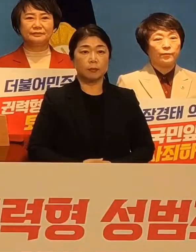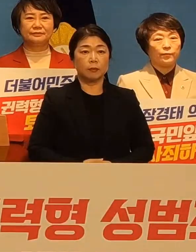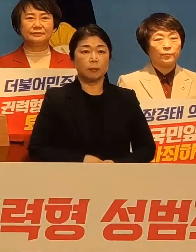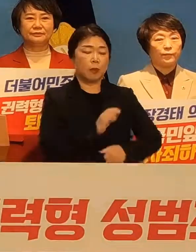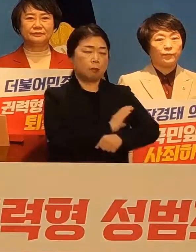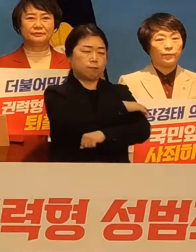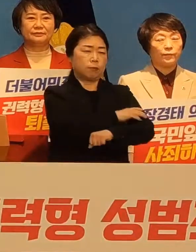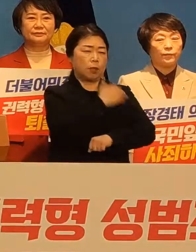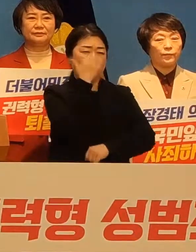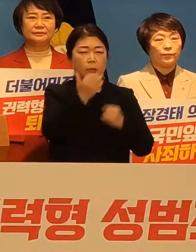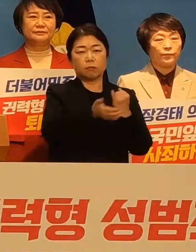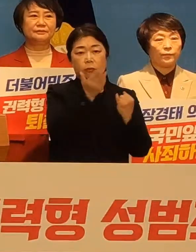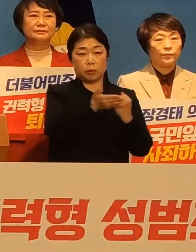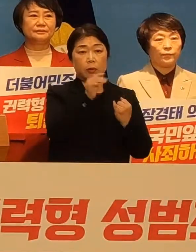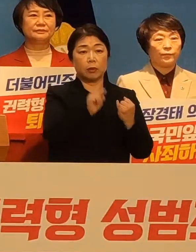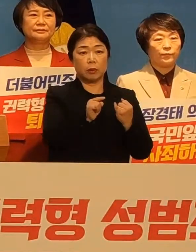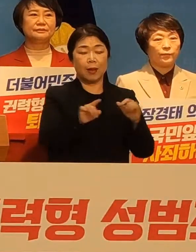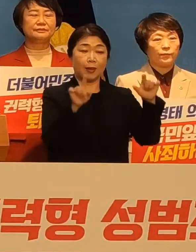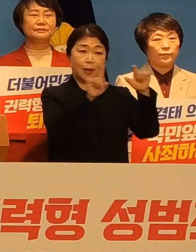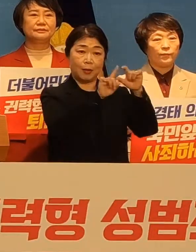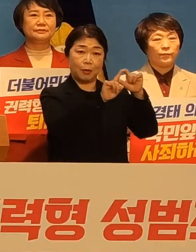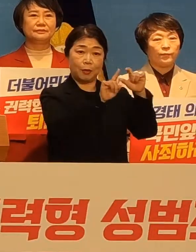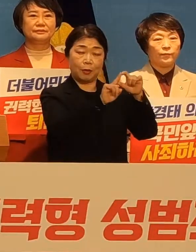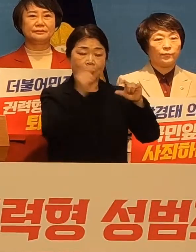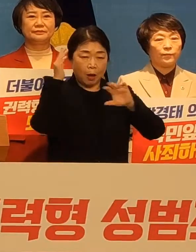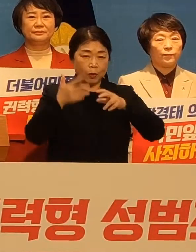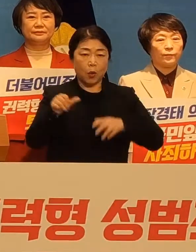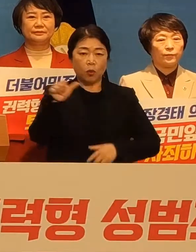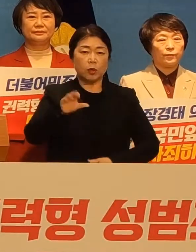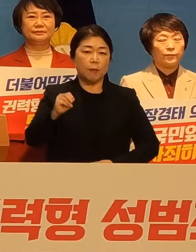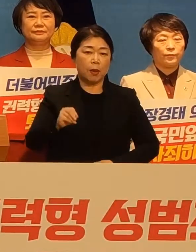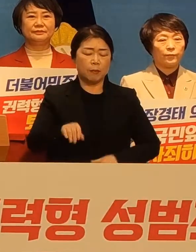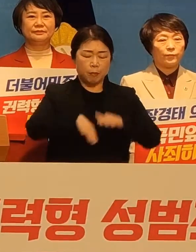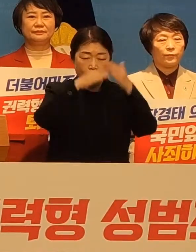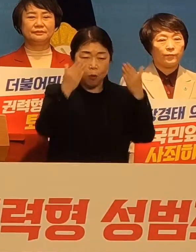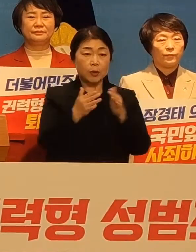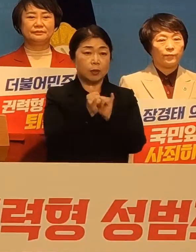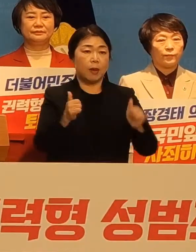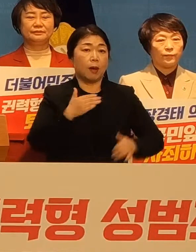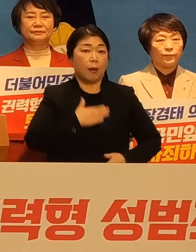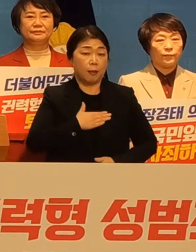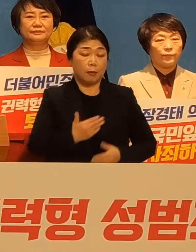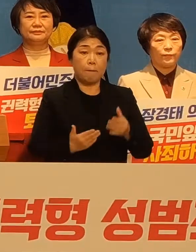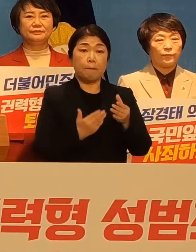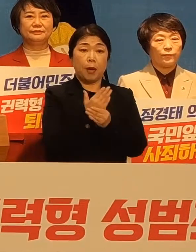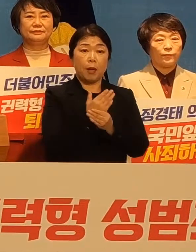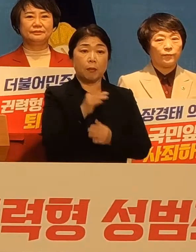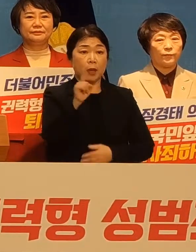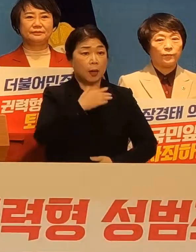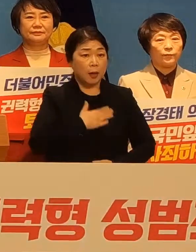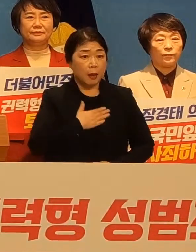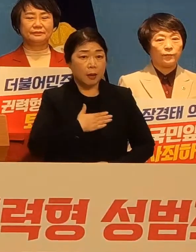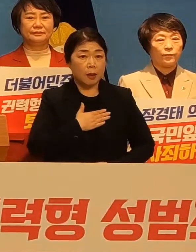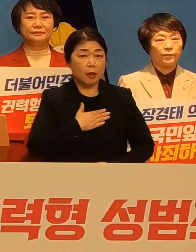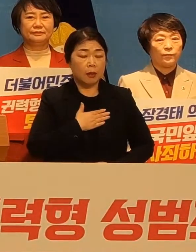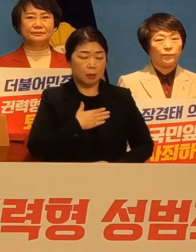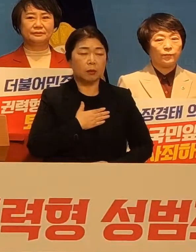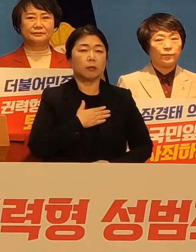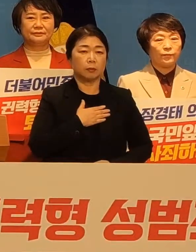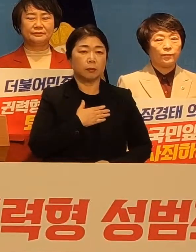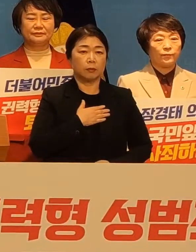의한 성폭력이라는 단어를 대한민국 5천만 전 국민이 알게 된 사건 여러분 다 기억하실 겁니다.